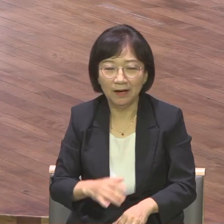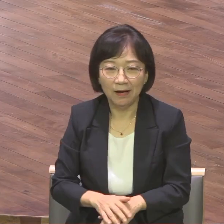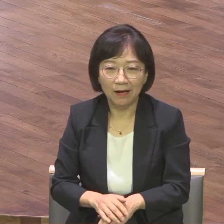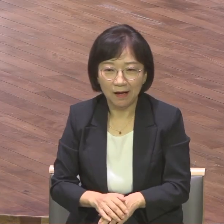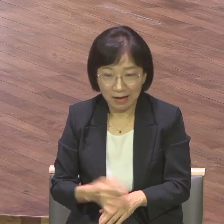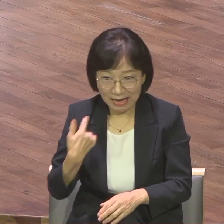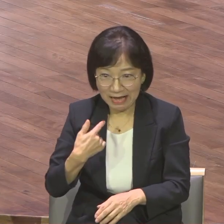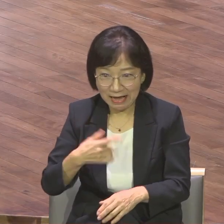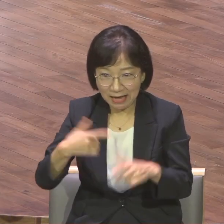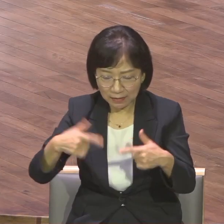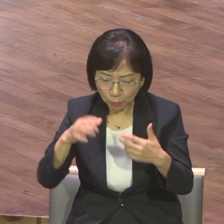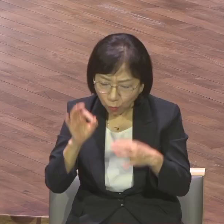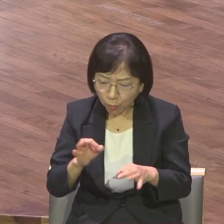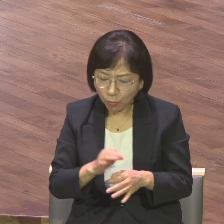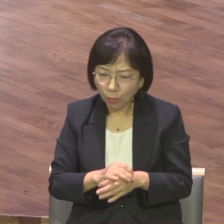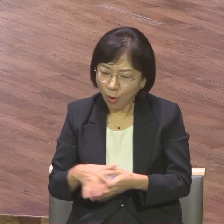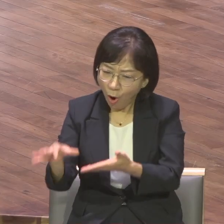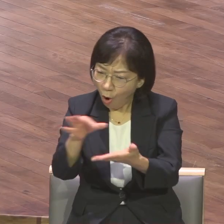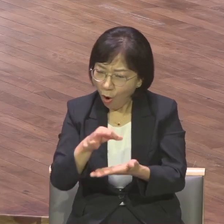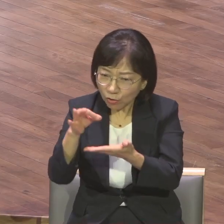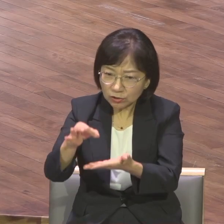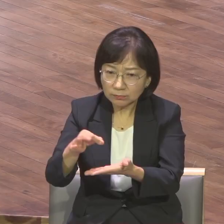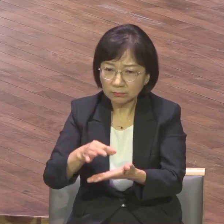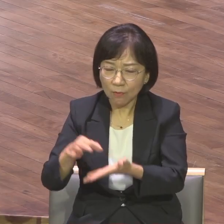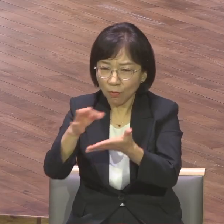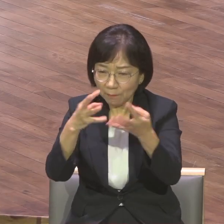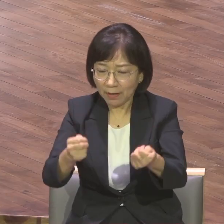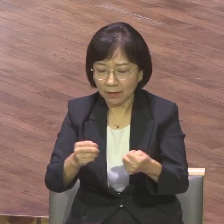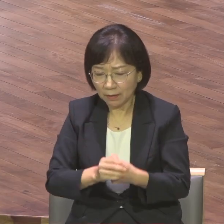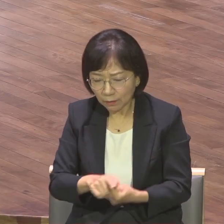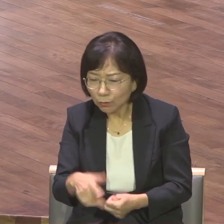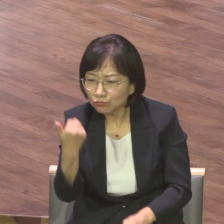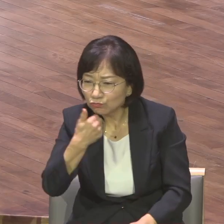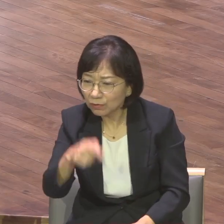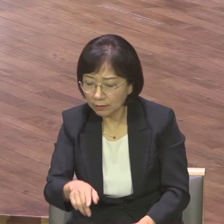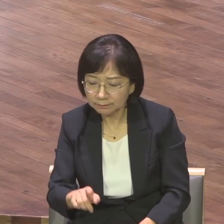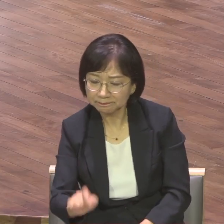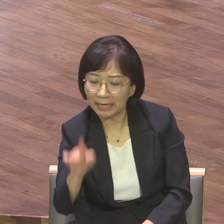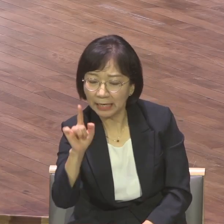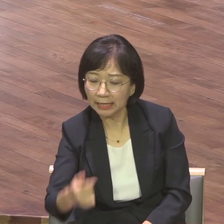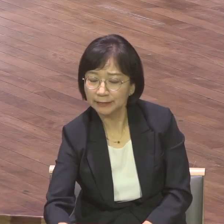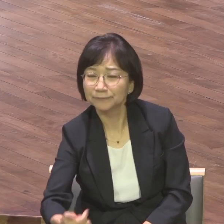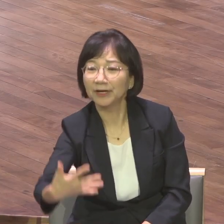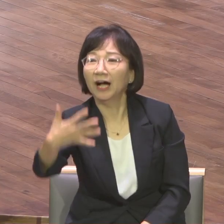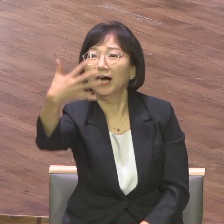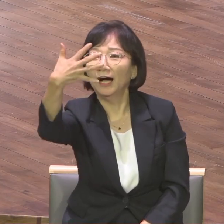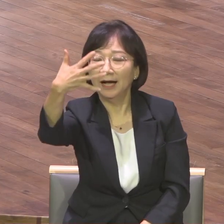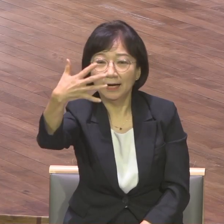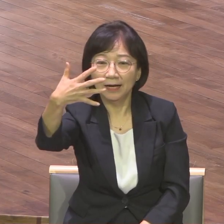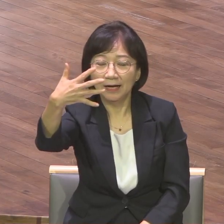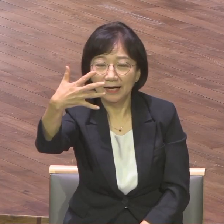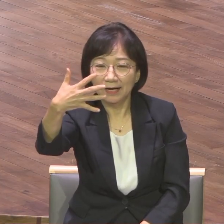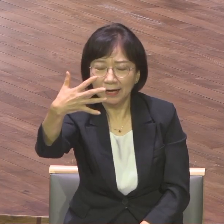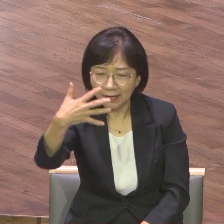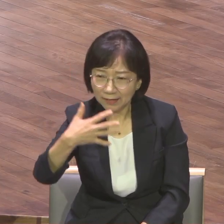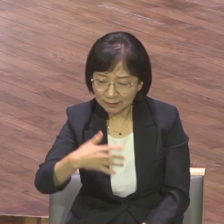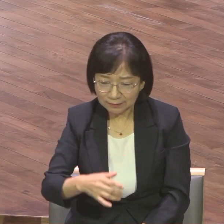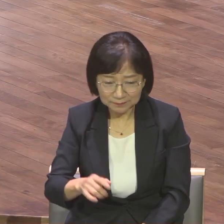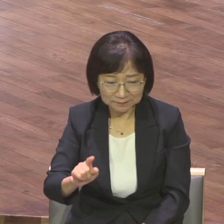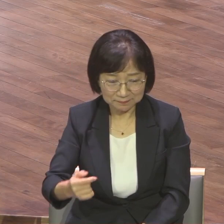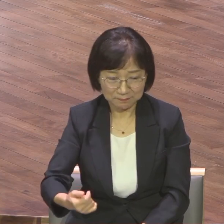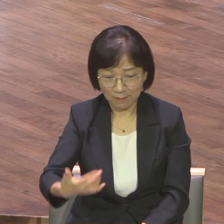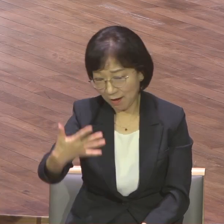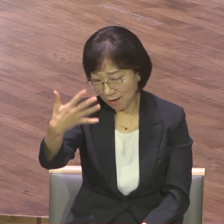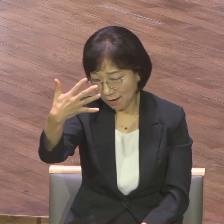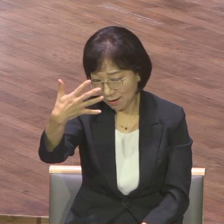했어. 이분 누구야 도대체? 저는 잘 모르잖아요. 인터넷 탁 치니까 저는 탁 중요한 사람 바로 나오거든요.